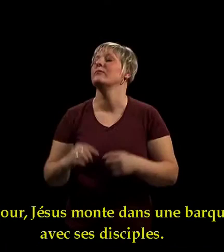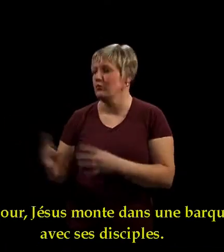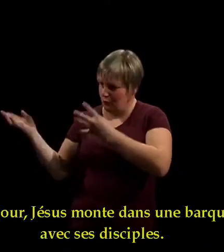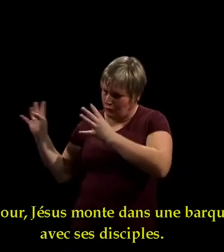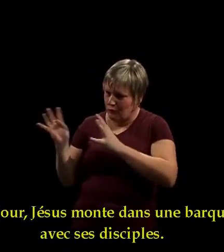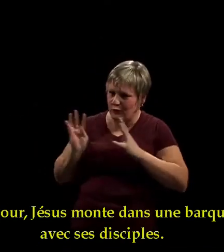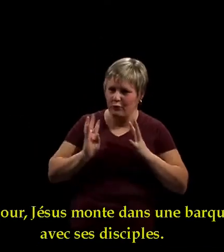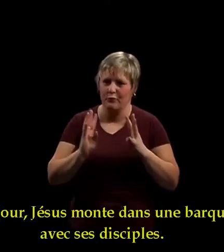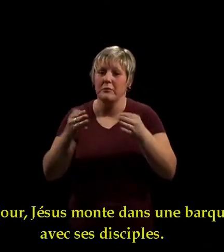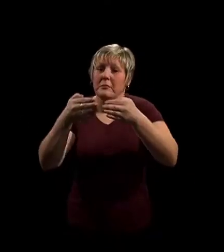lac. »